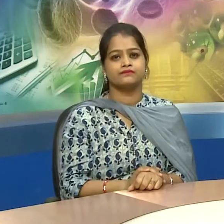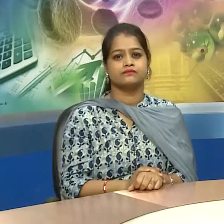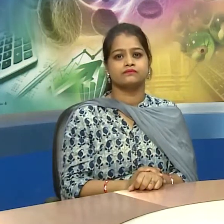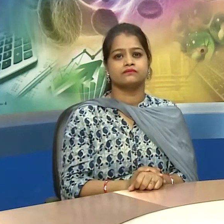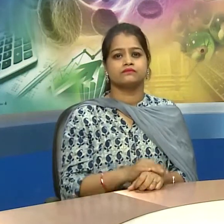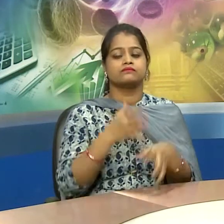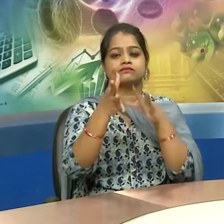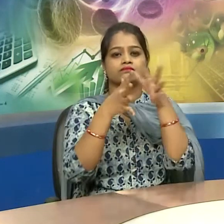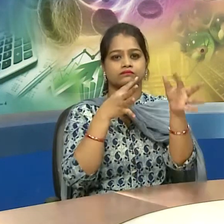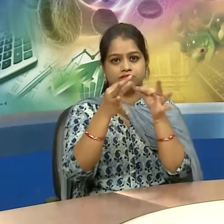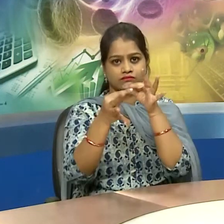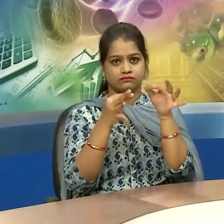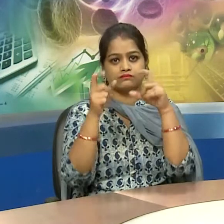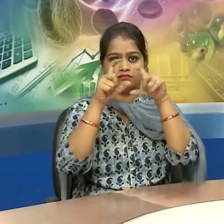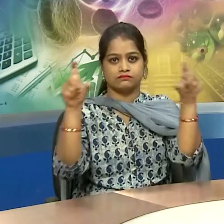स्पष्ट कीजिए।